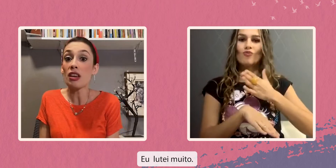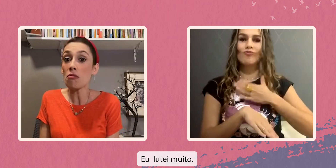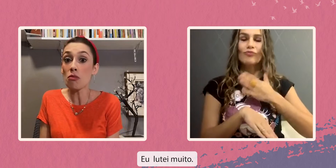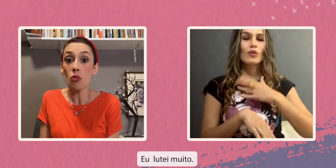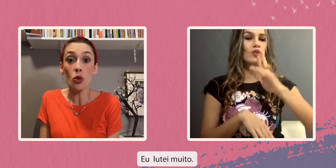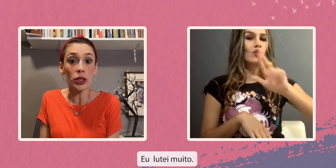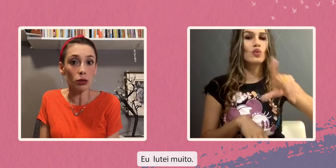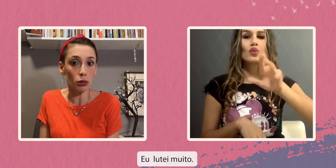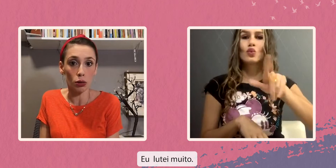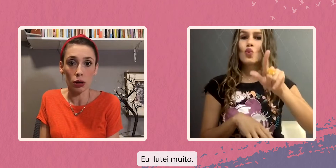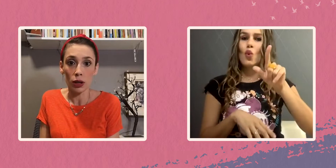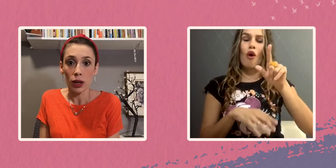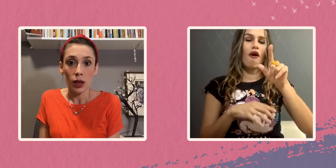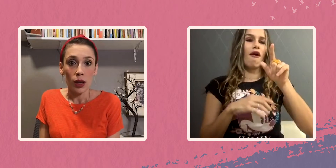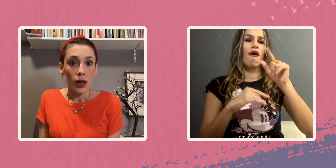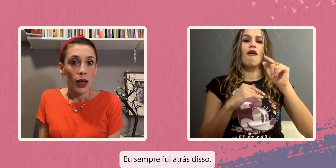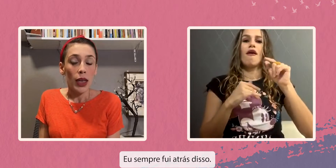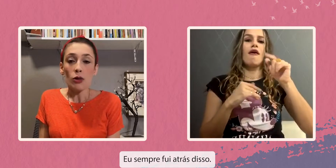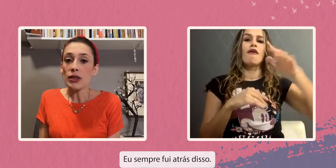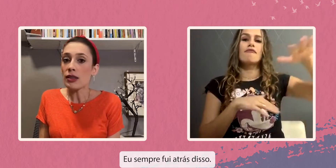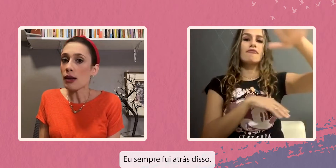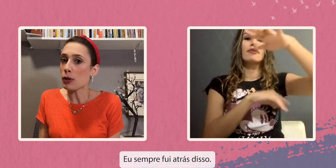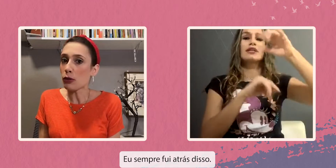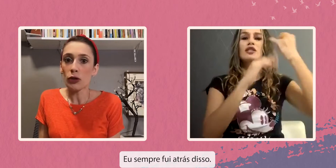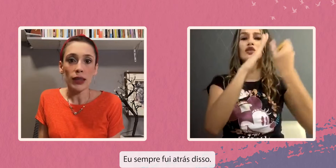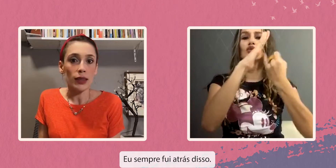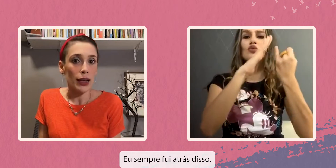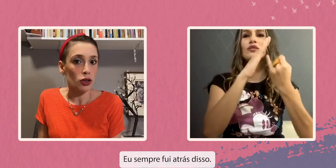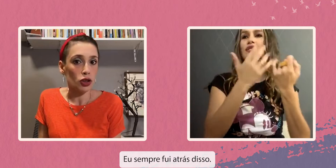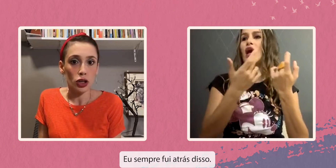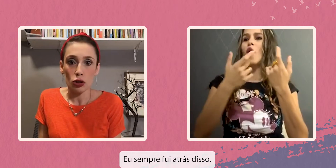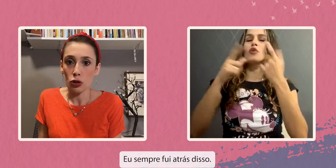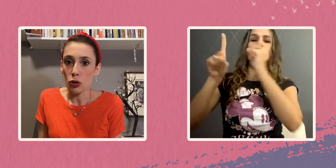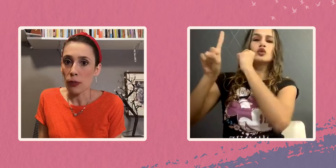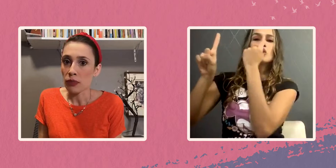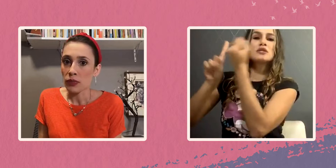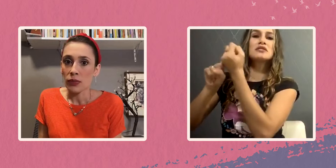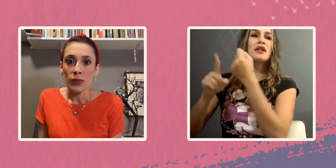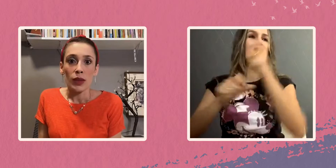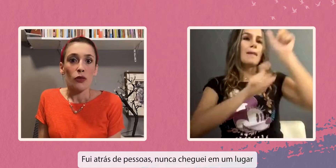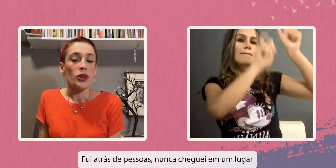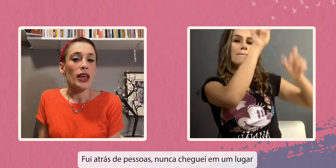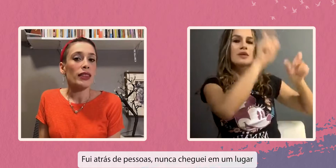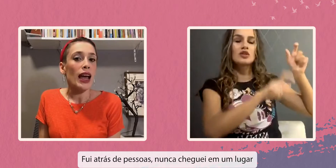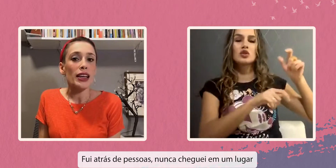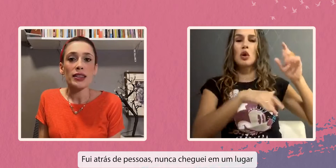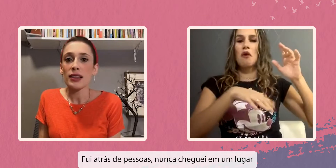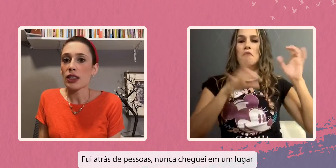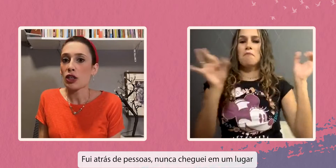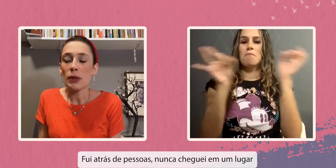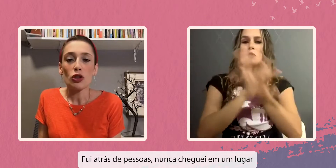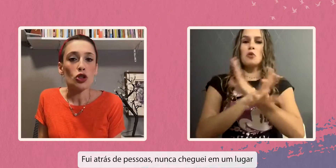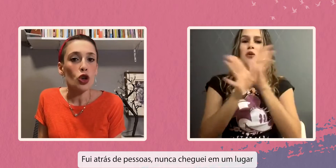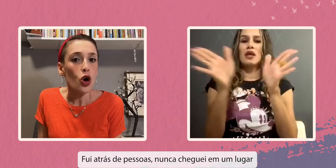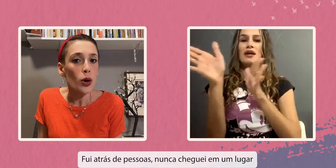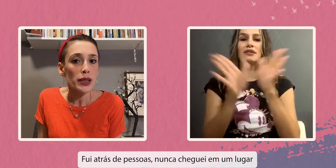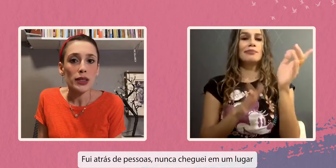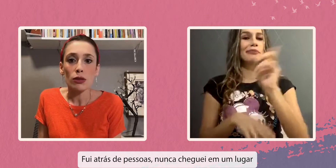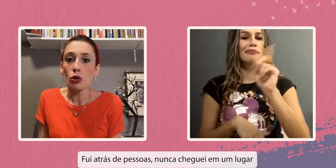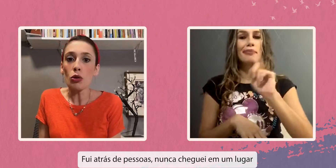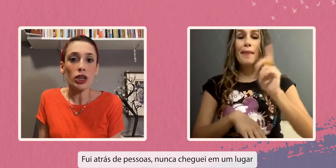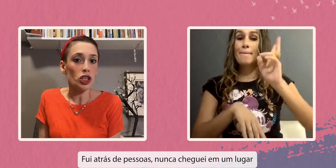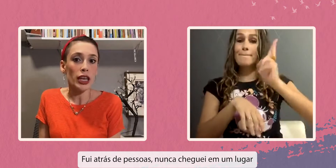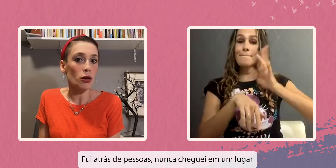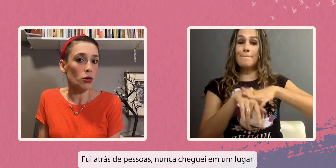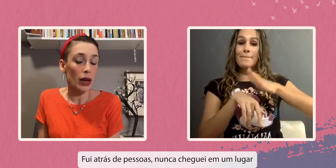Eu lutei muito. Eu sempre fui atrás disso. Fui atrás de